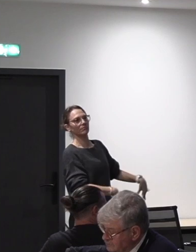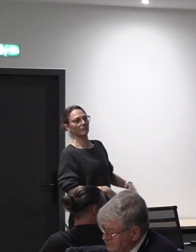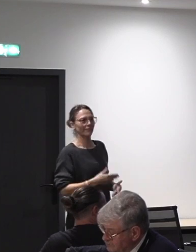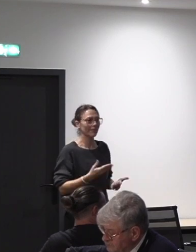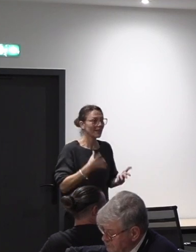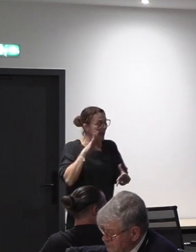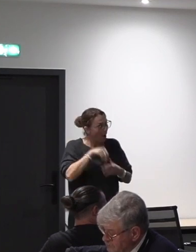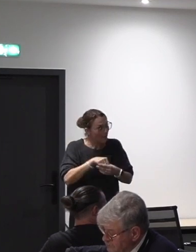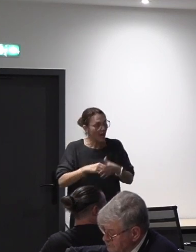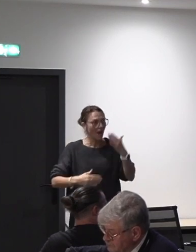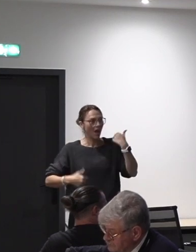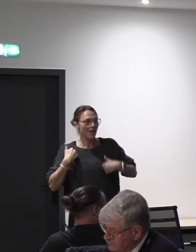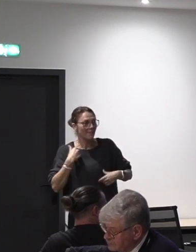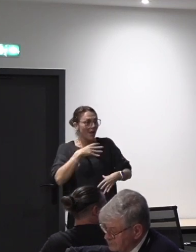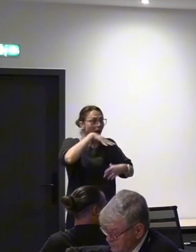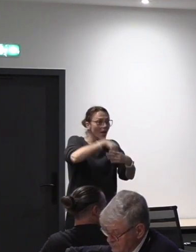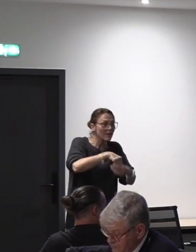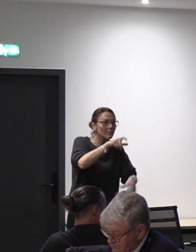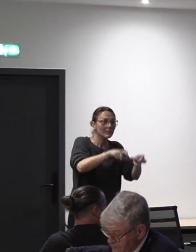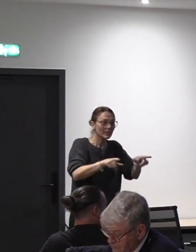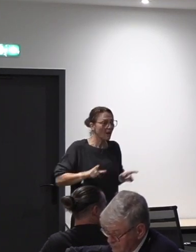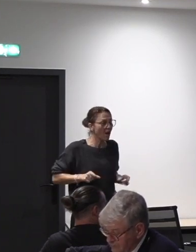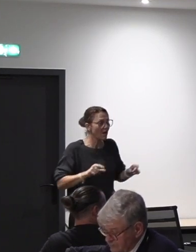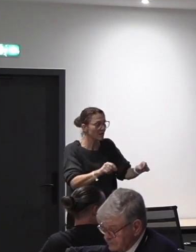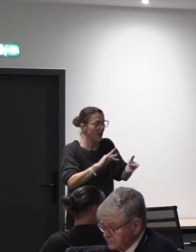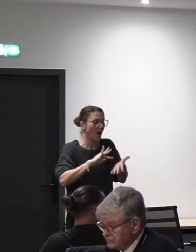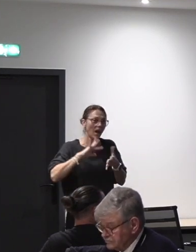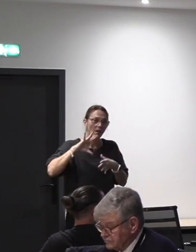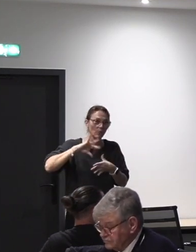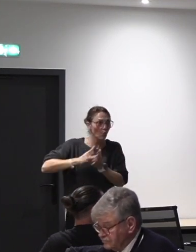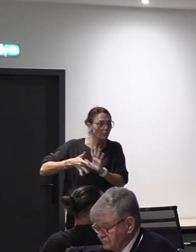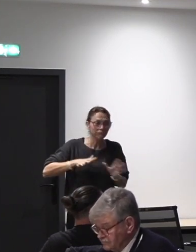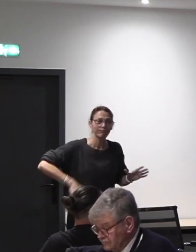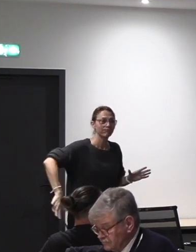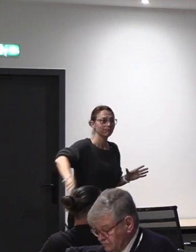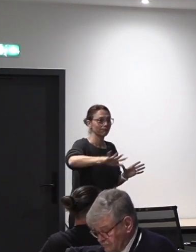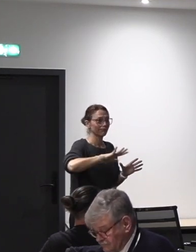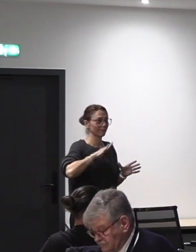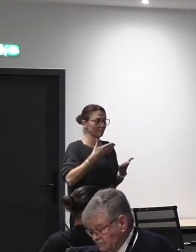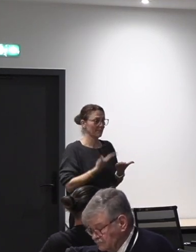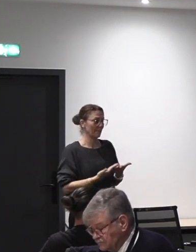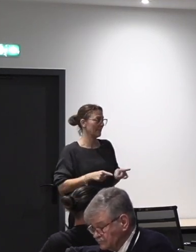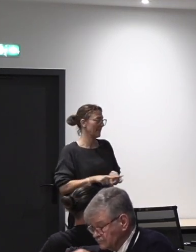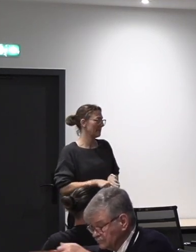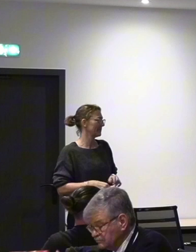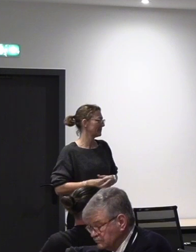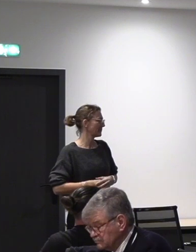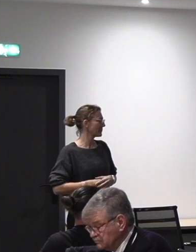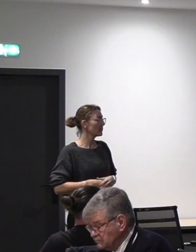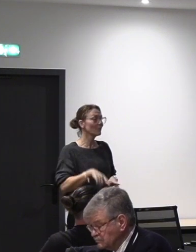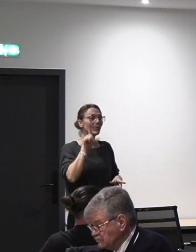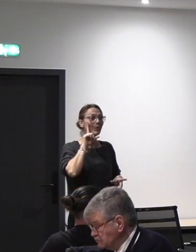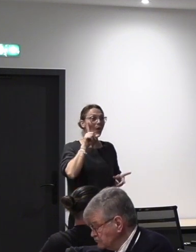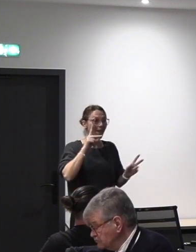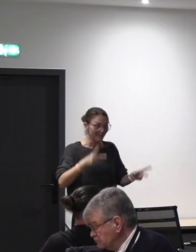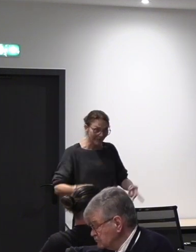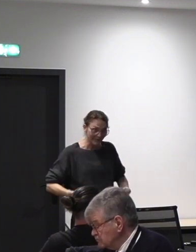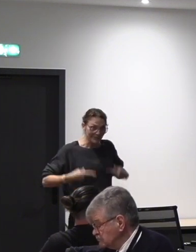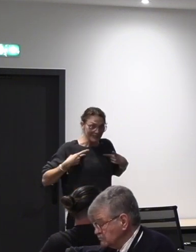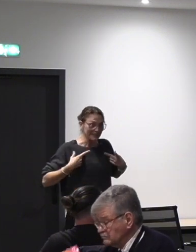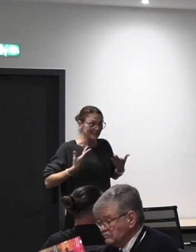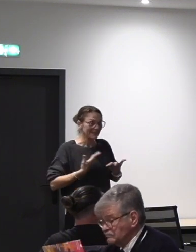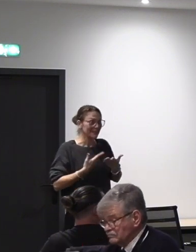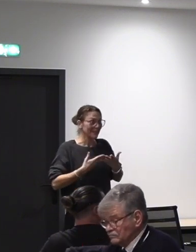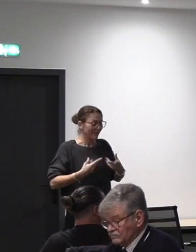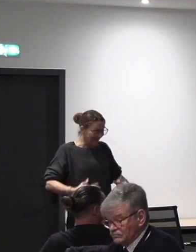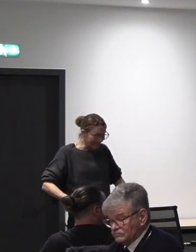pour le handicap, idem pour le cancer, idem pour beaucoup d'états dans lesquels on peut être dans le monde. Parce que la vie, tout court,